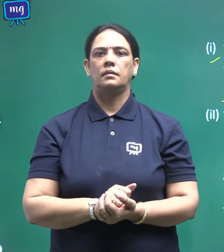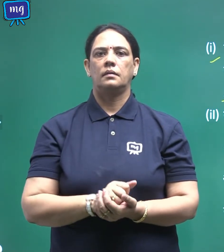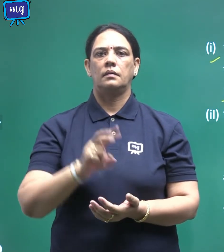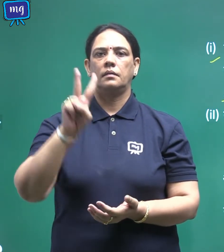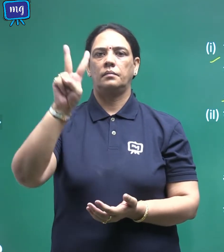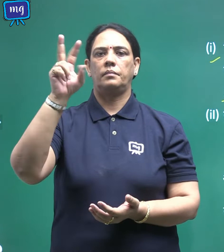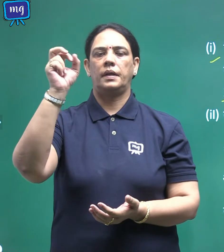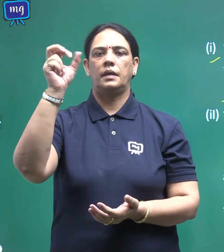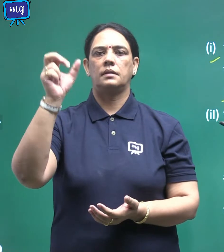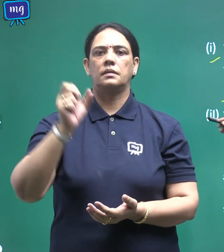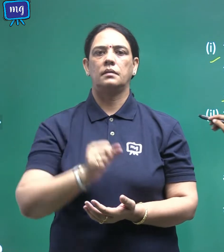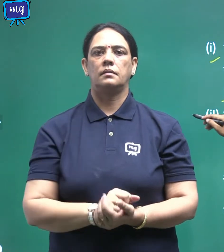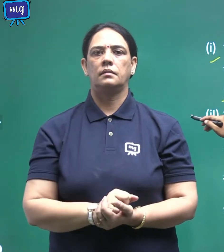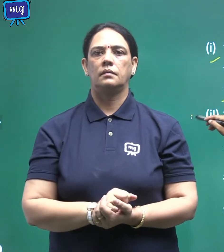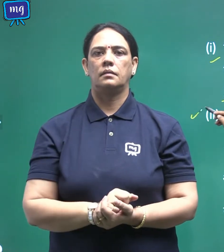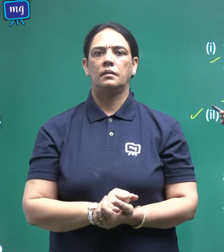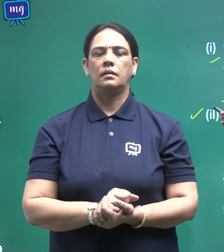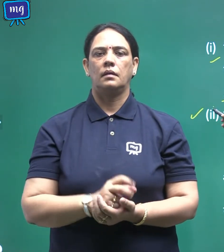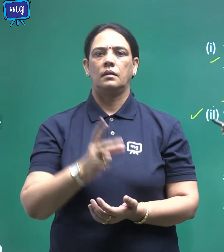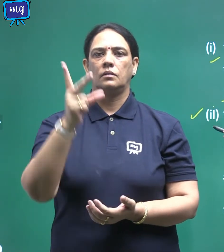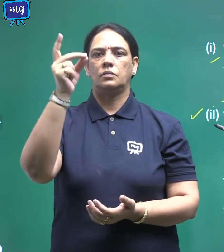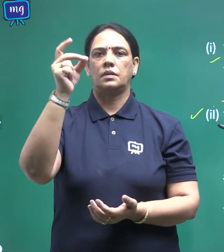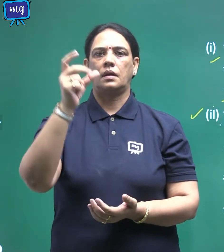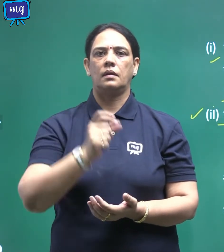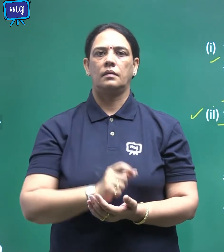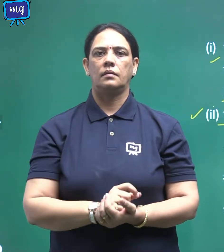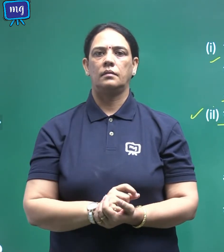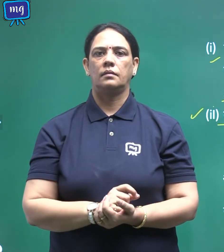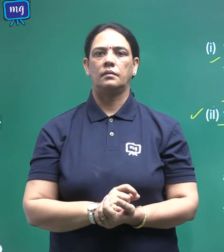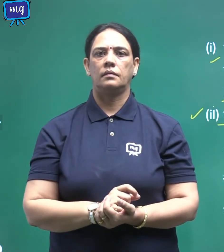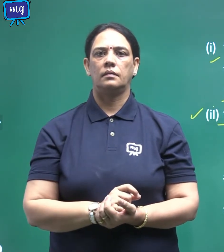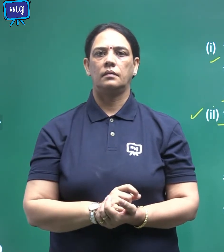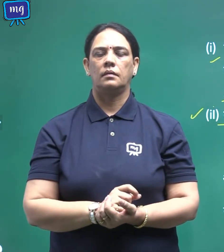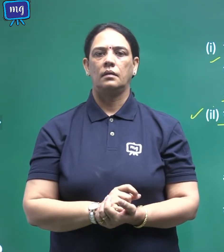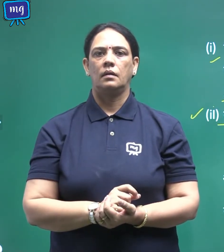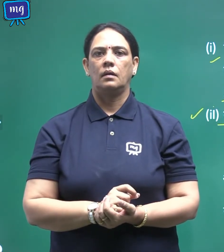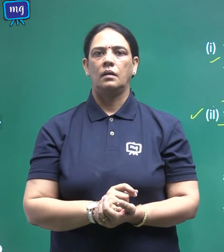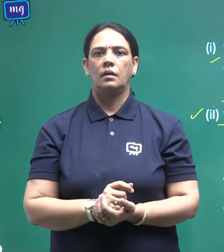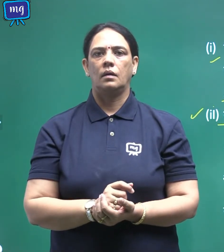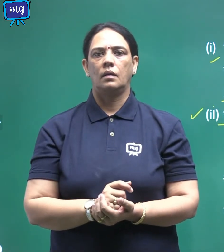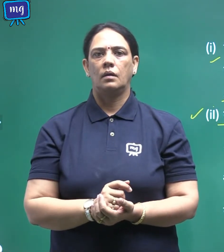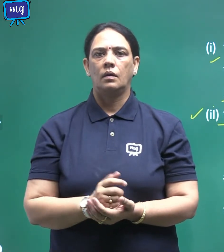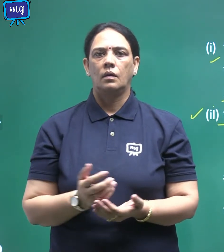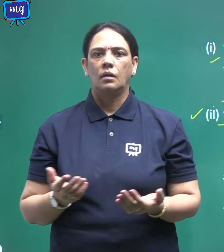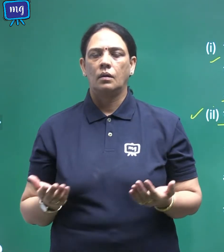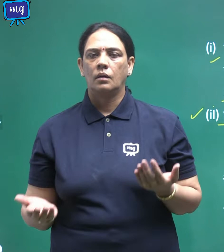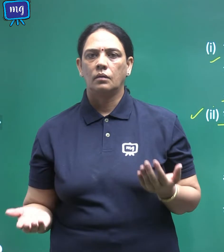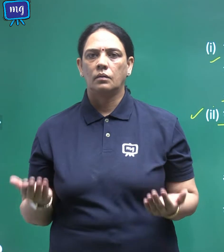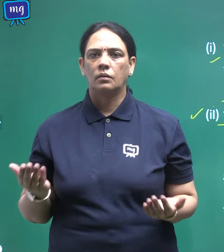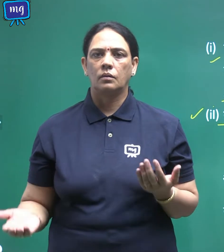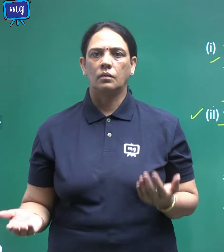5:20। दूसरा, तुलना भिन्न।